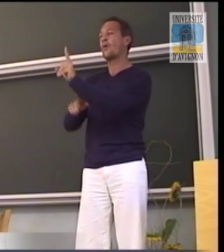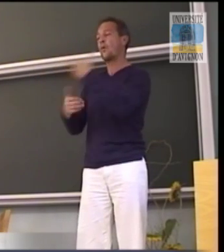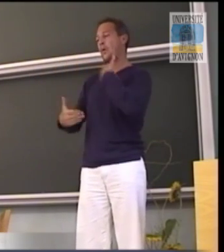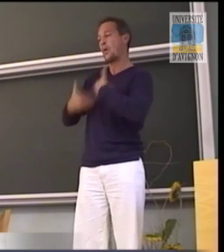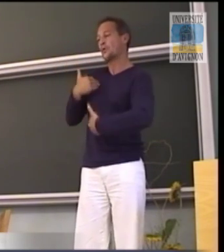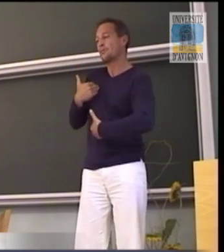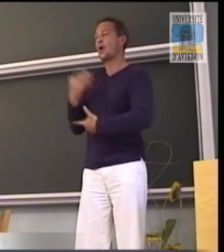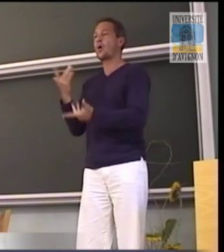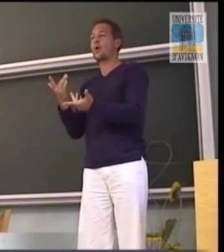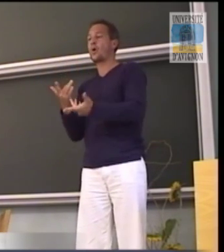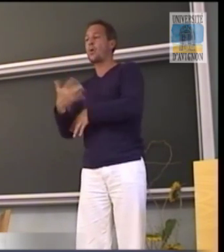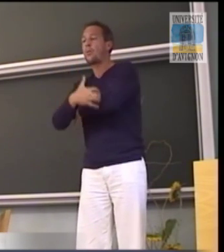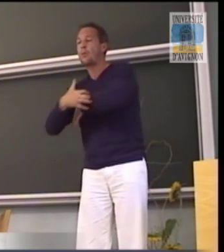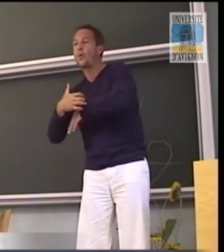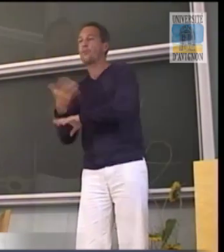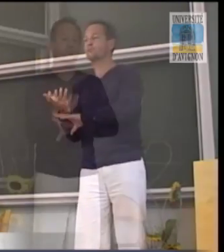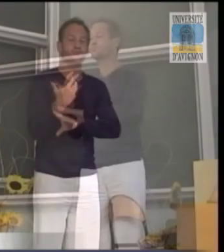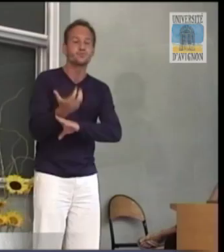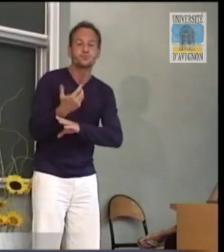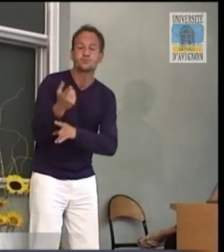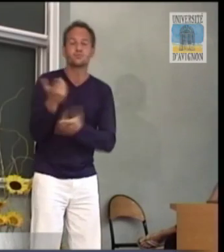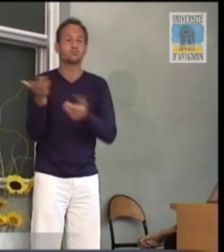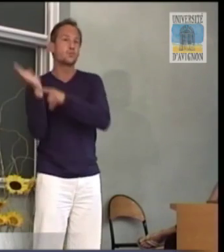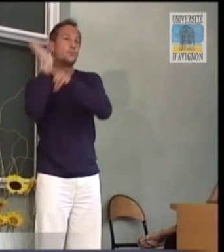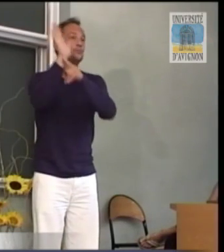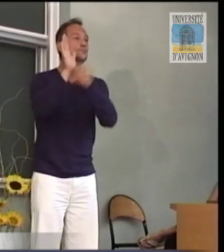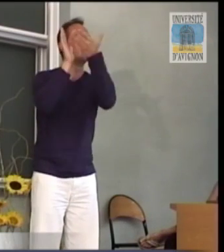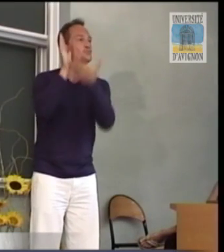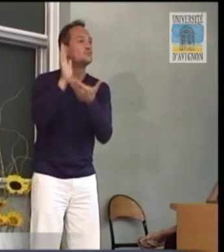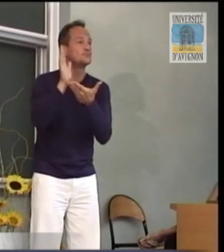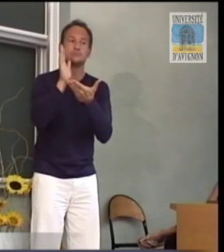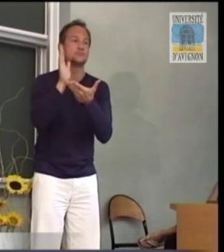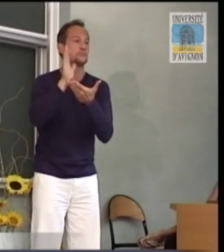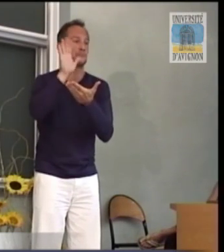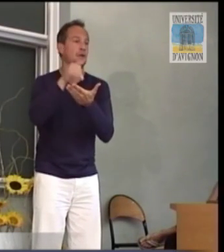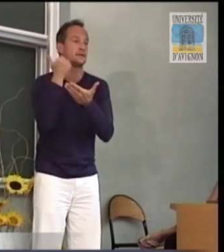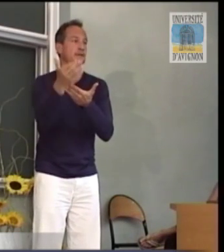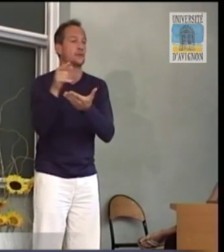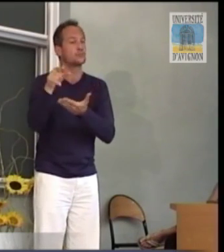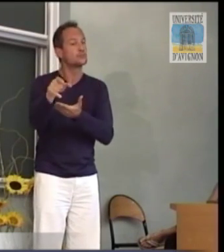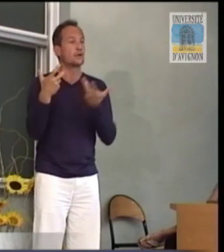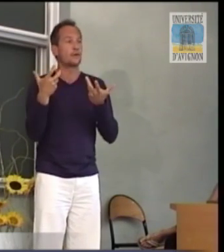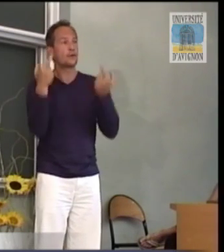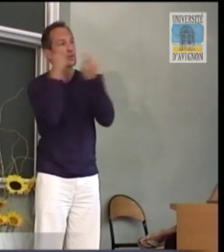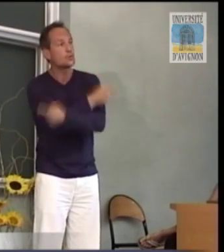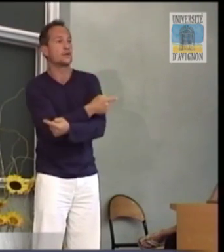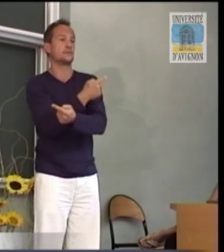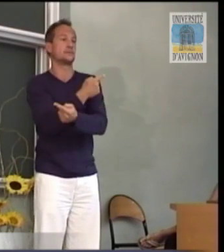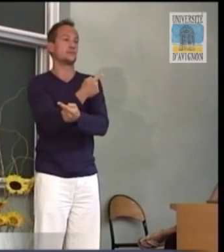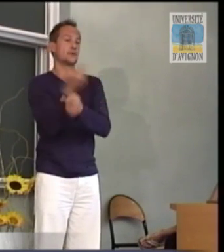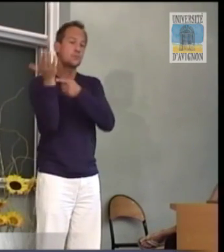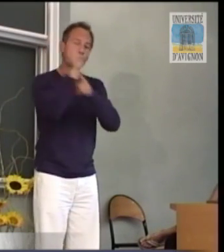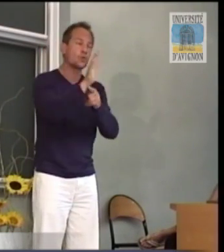montrer mes pauvres, n'est-ce pas ? Je suis en train de vous montrer l'avenir et le présent. Et je crois que ça